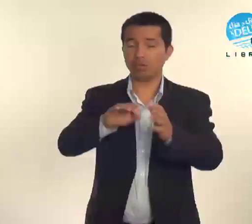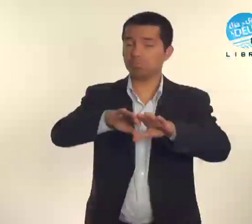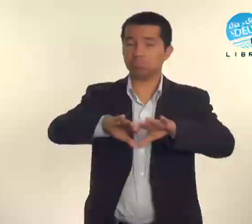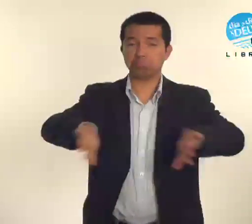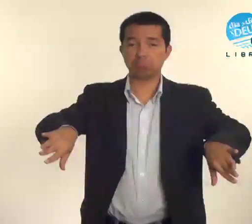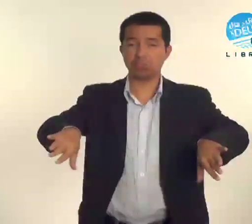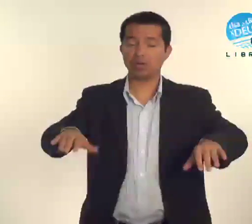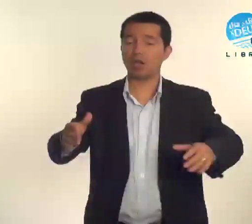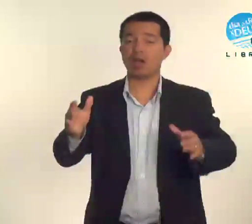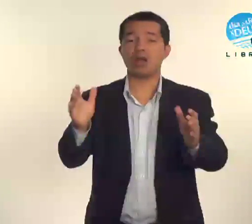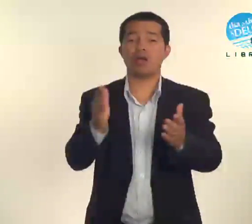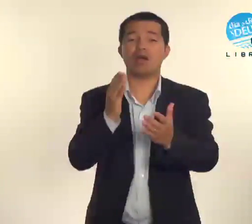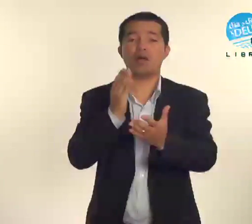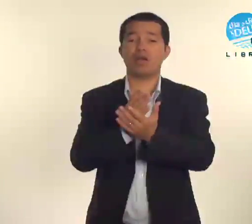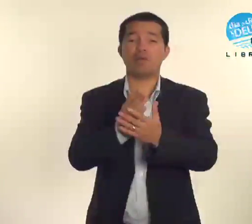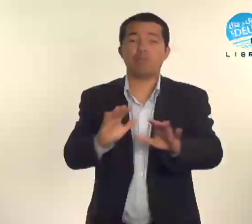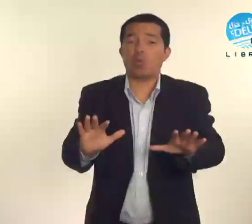O casamento acabou.